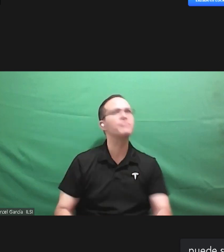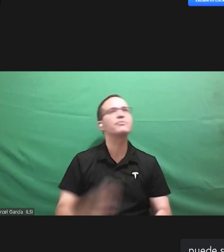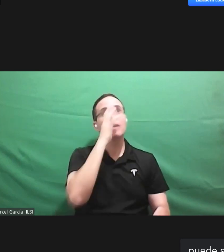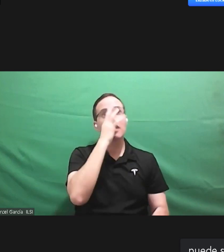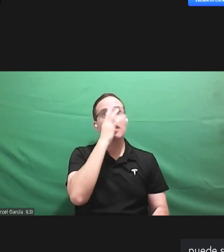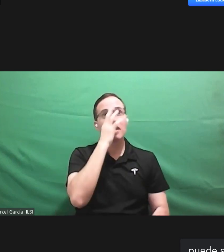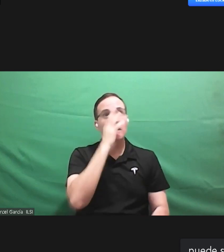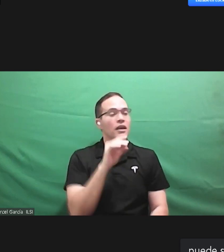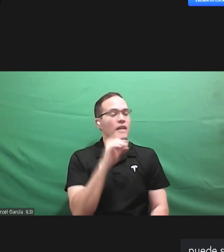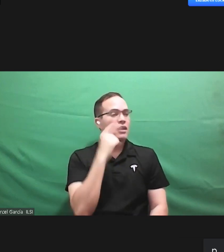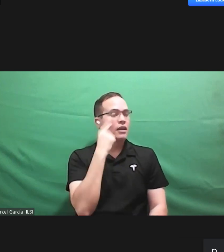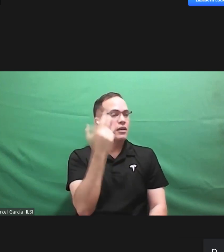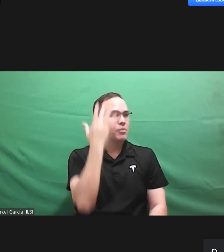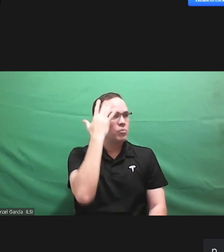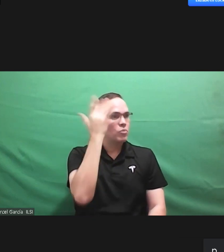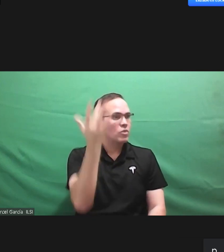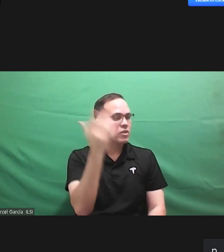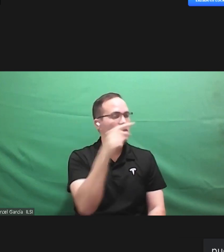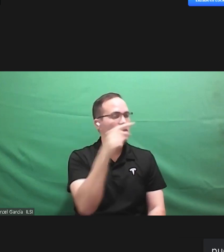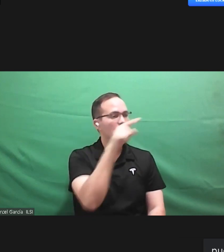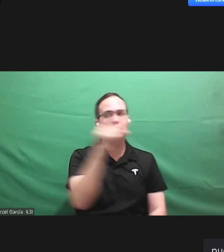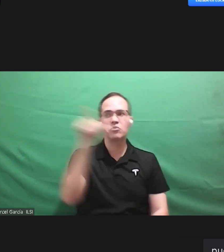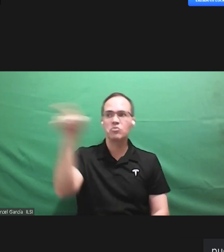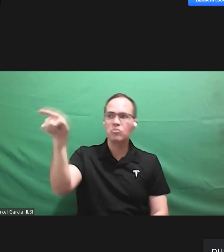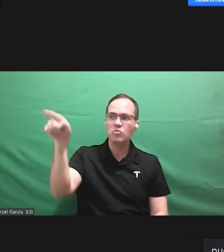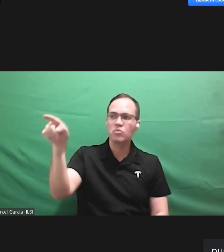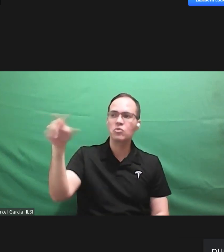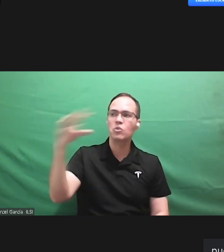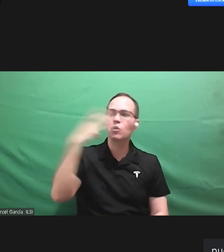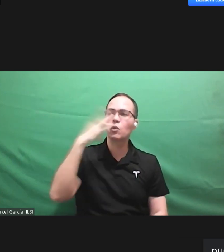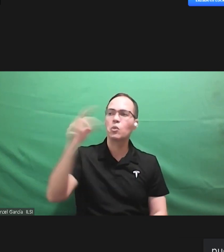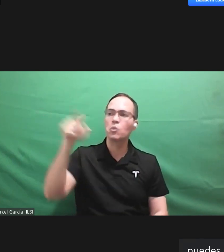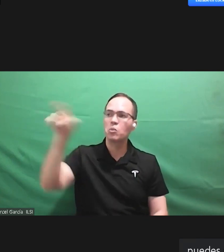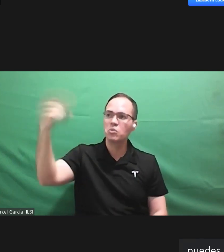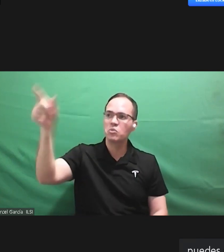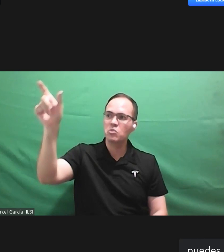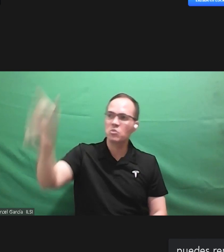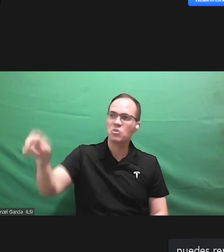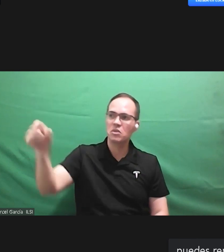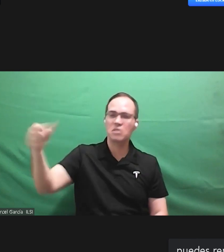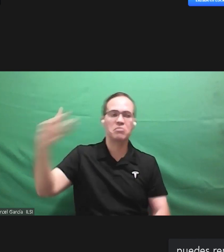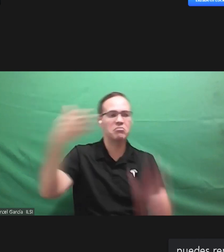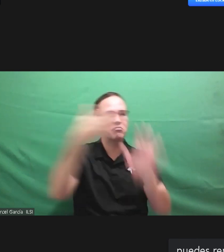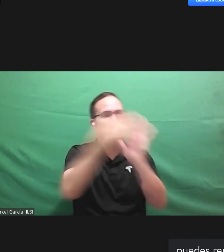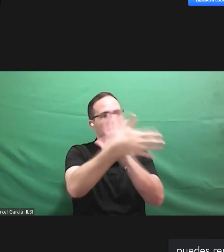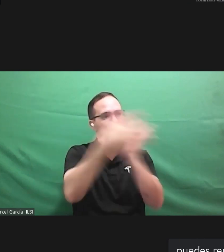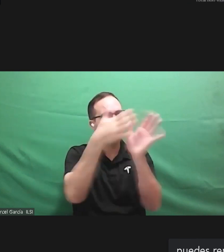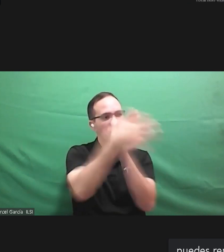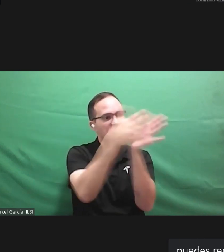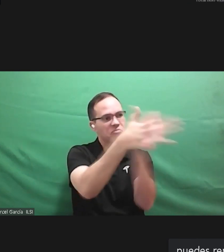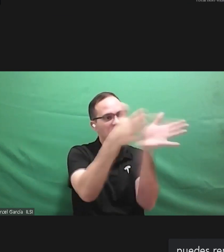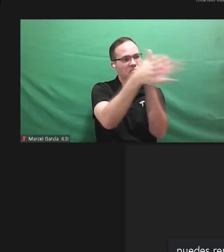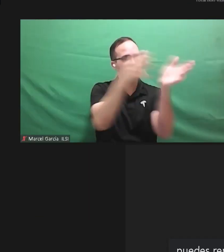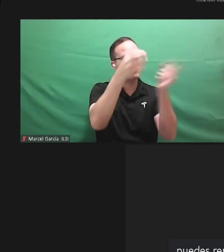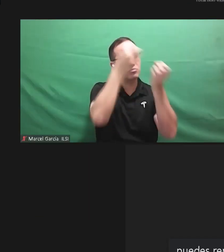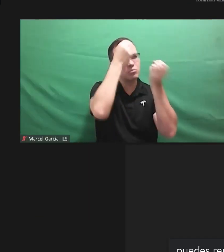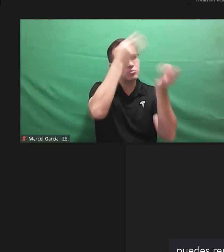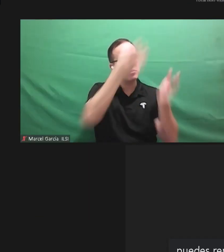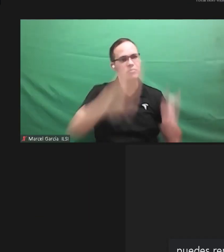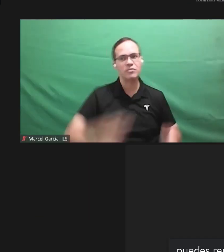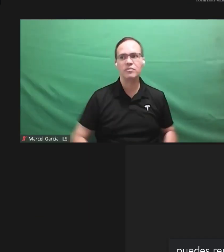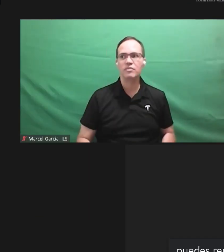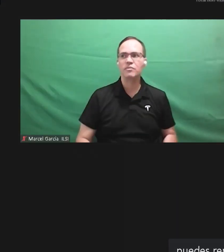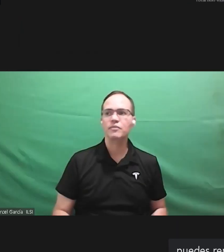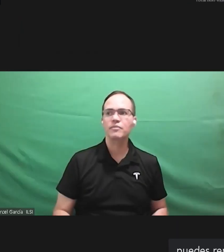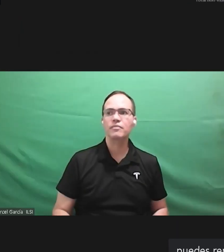Ramiro, puede ser, tú puedes responder más. No sé si tenemos tiempo. Gracias. Sí. Si